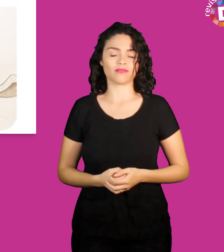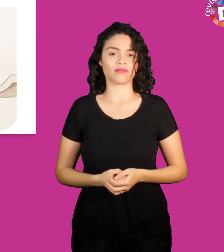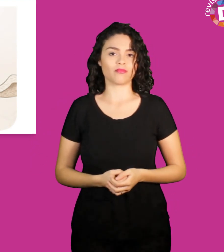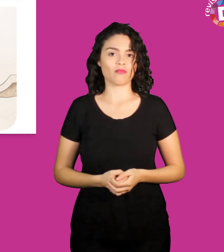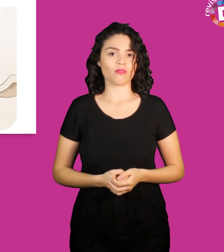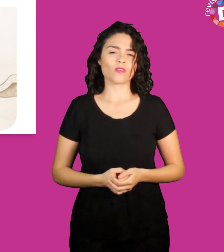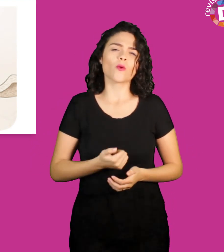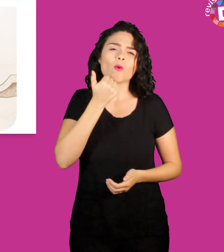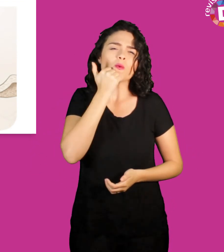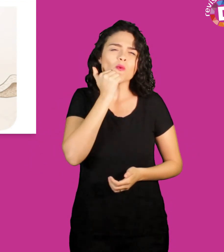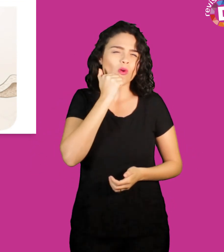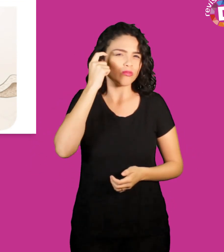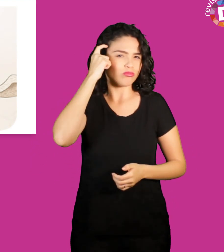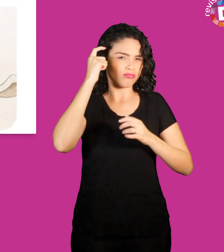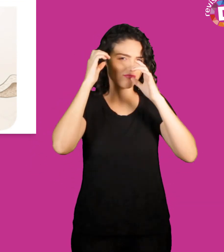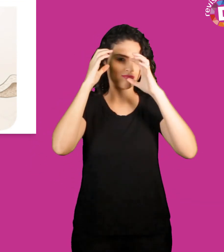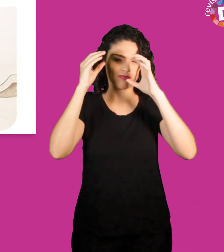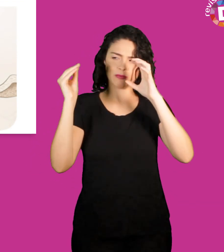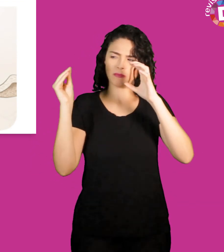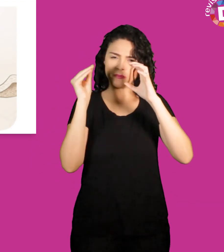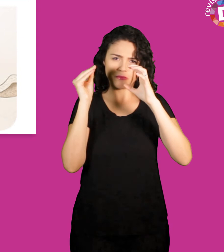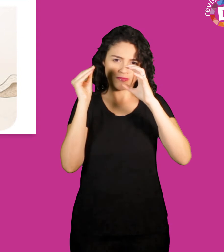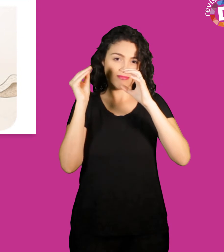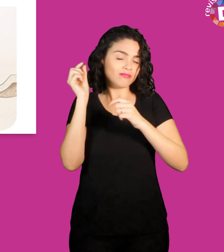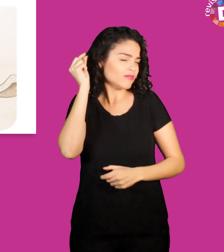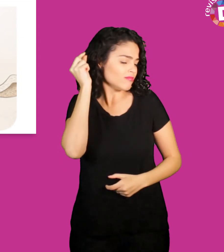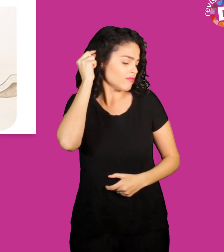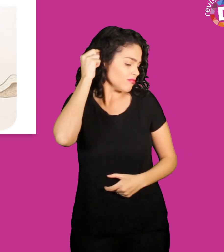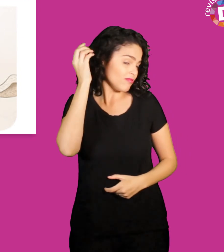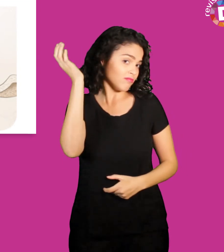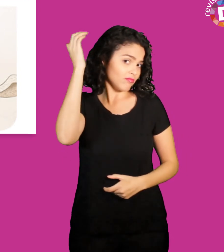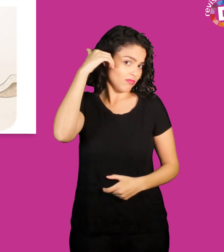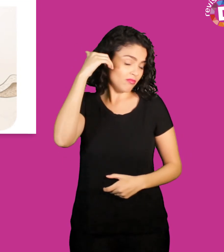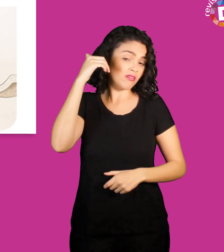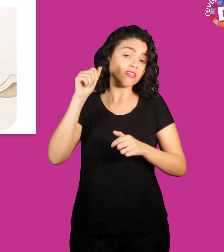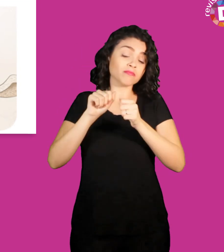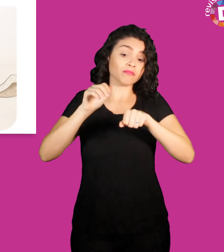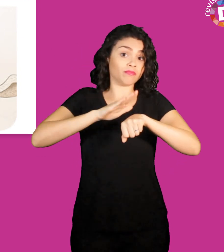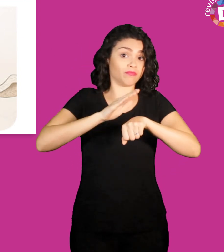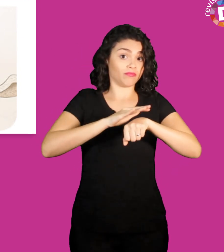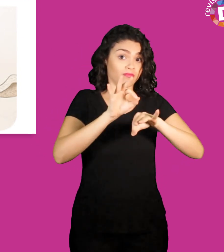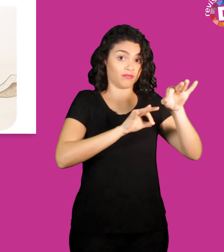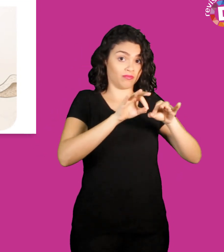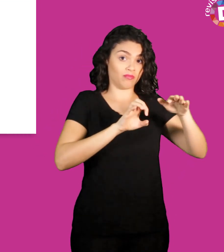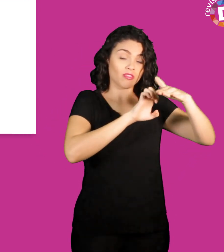no osso sistema auditivo de condução óssea desenvolvido pela ótica com medicação